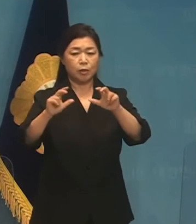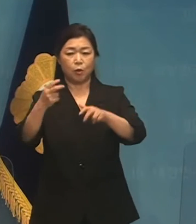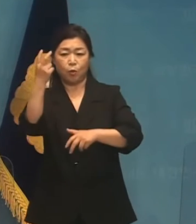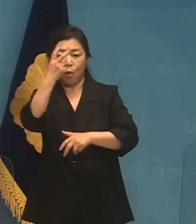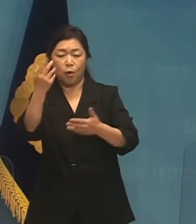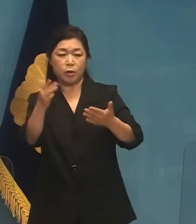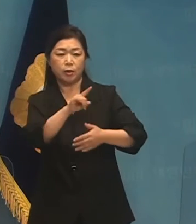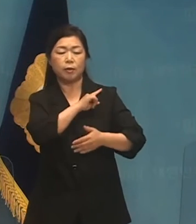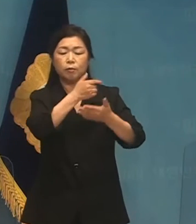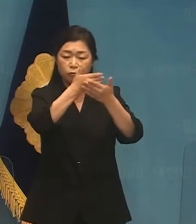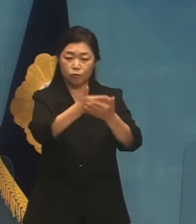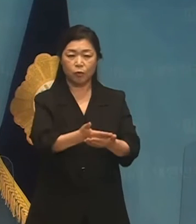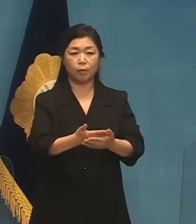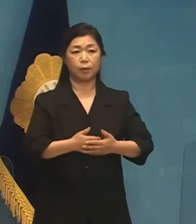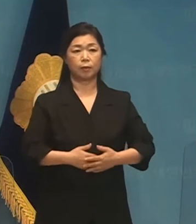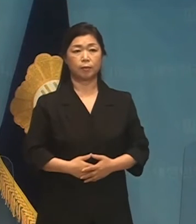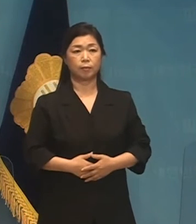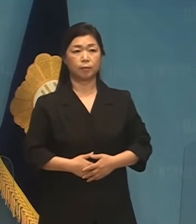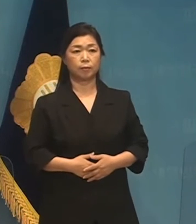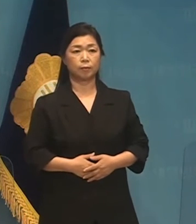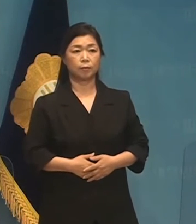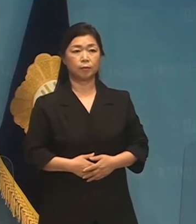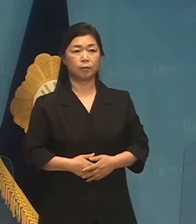가장 중요한 일이 될 것입니다.